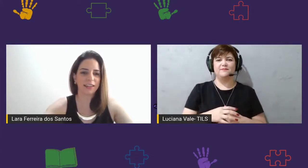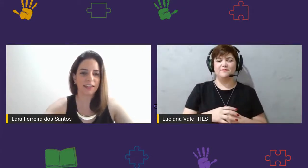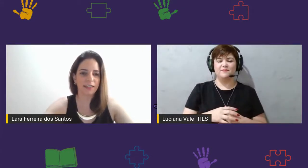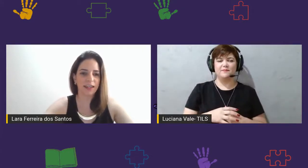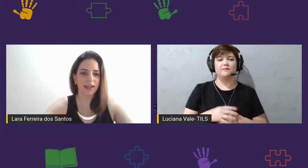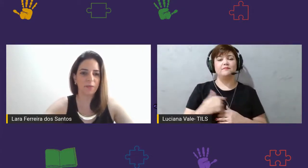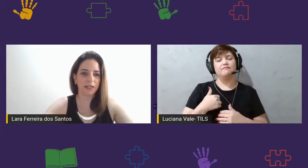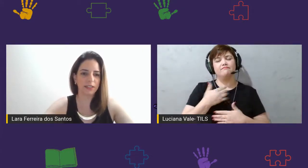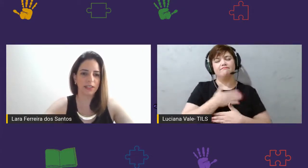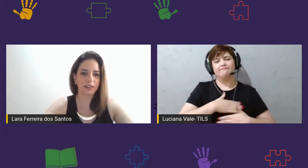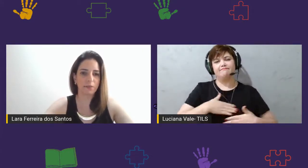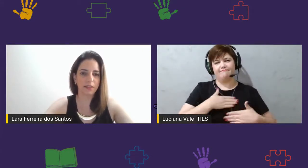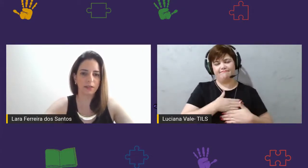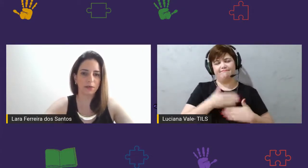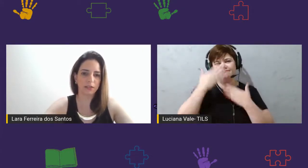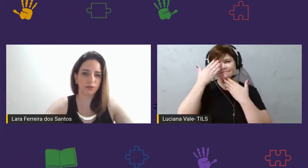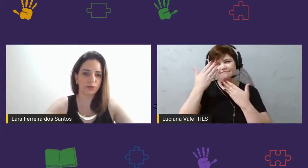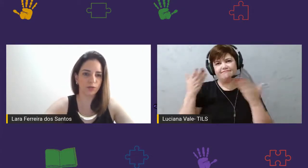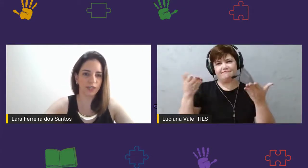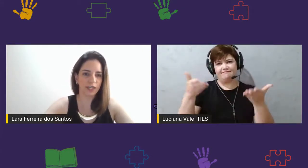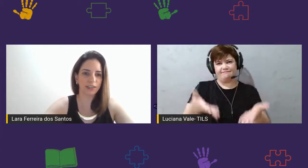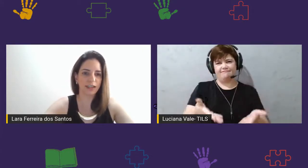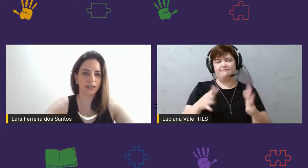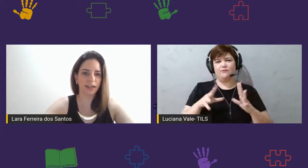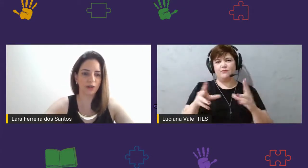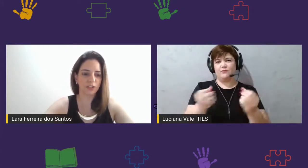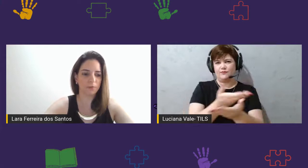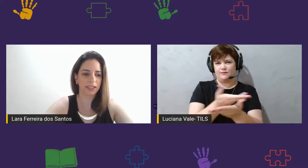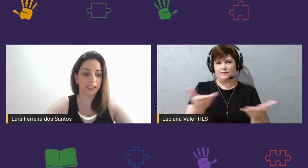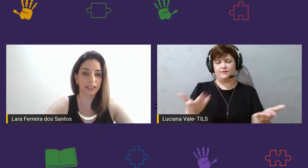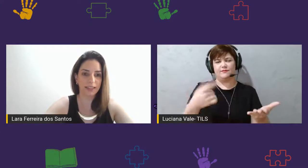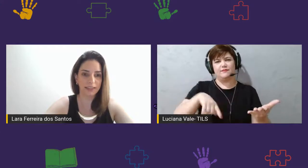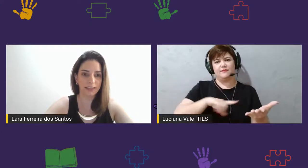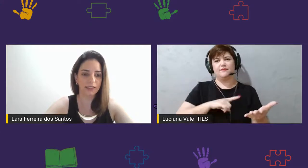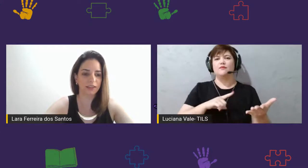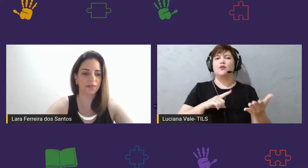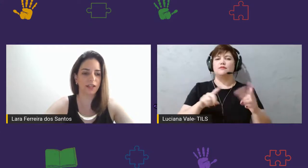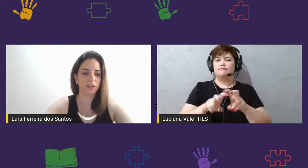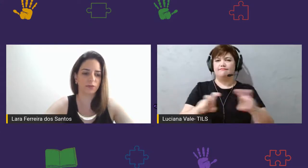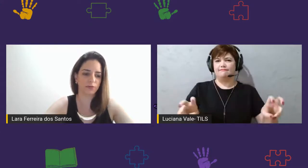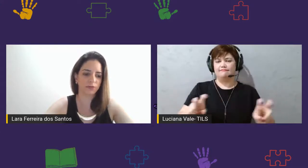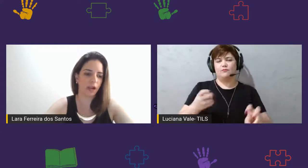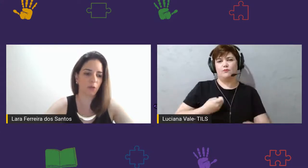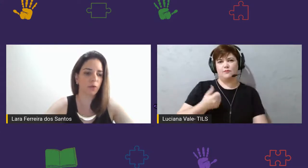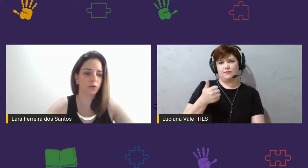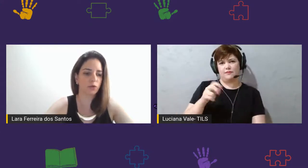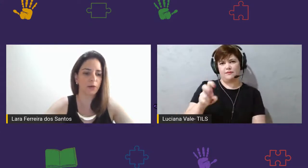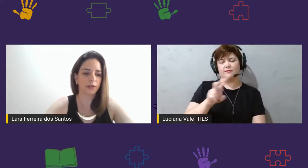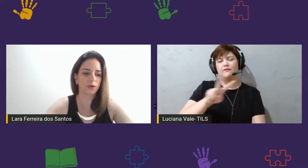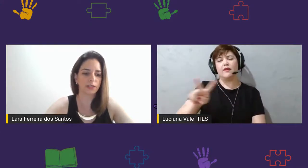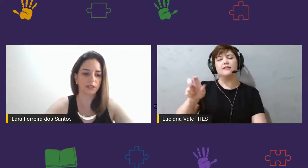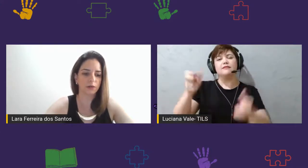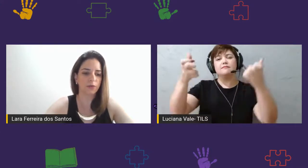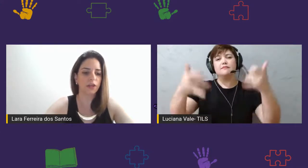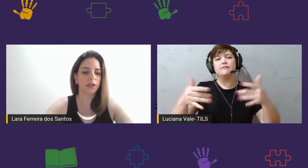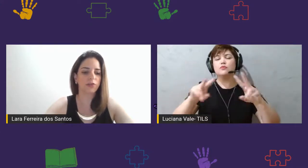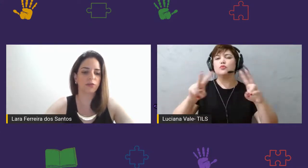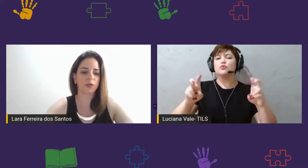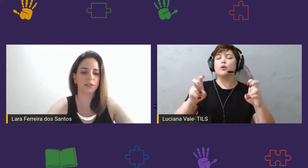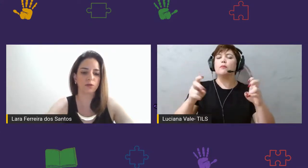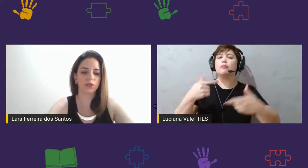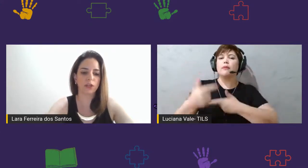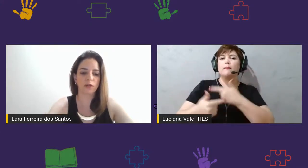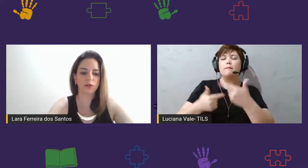Queria agradecer a presença e participação de vocês aqui na nossa mesa 15, que vai falar um pouco sobre a atuação